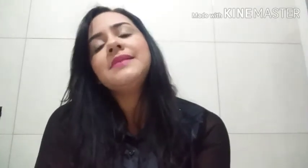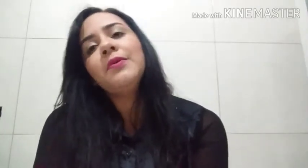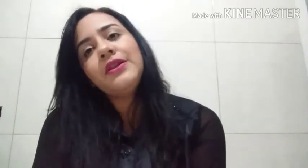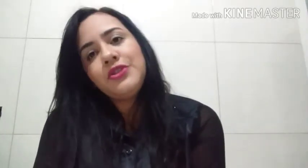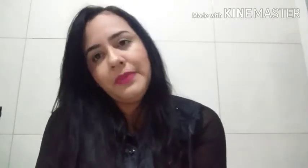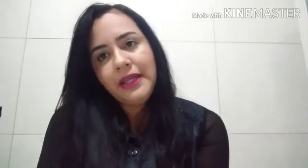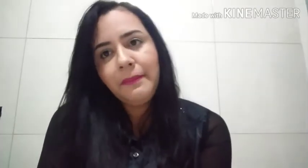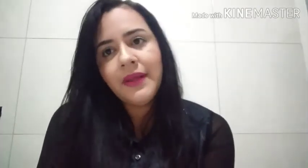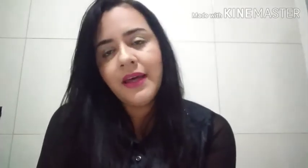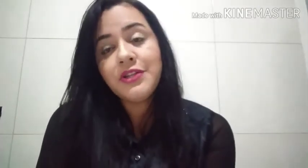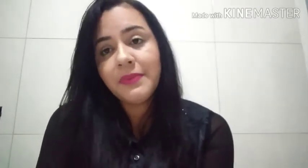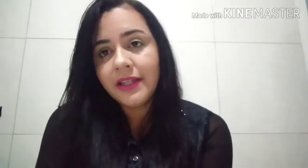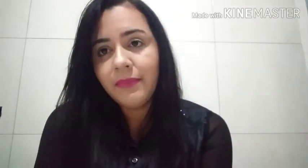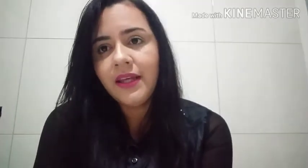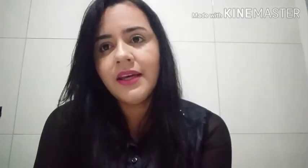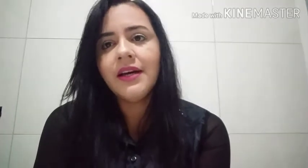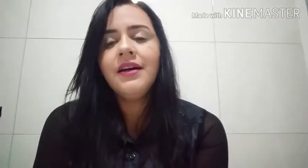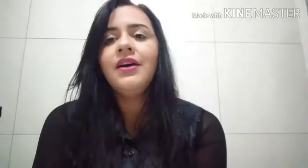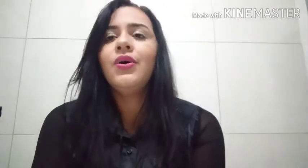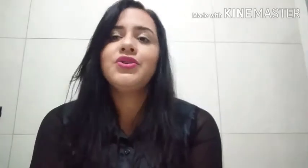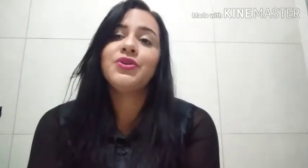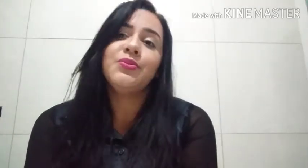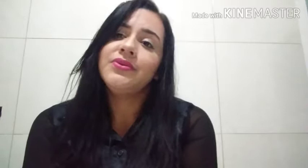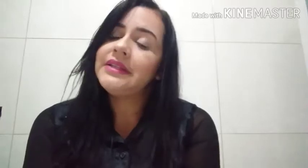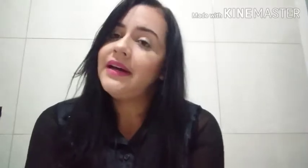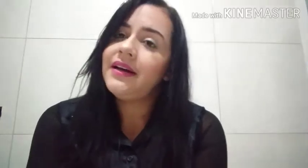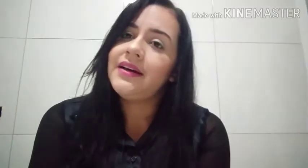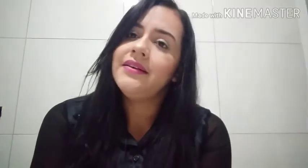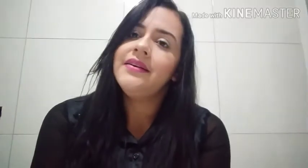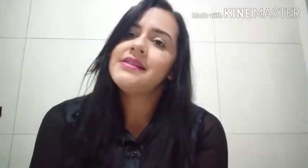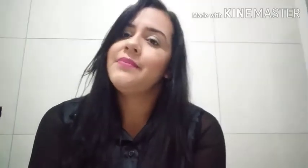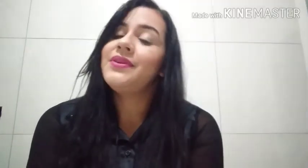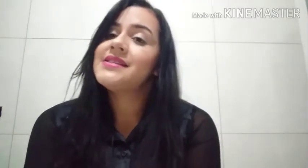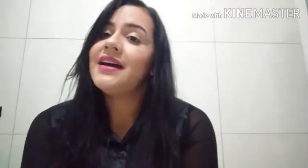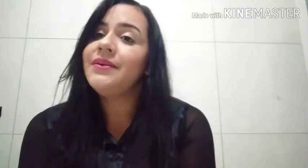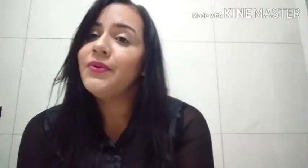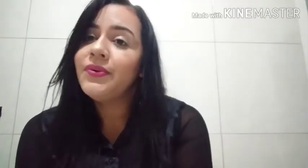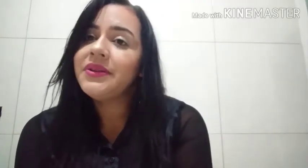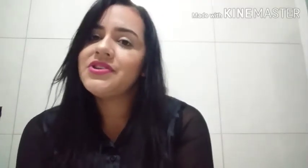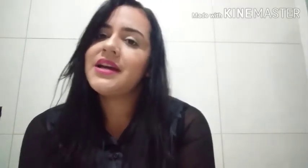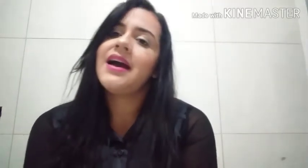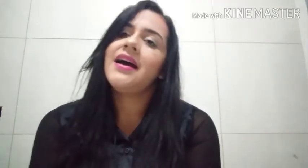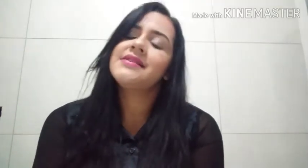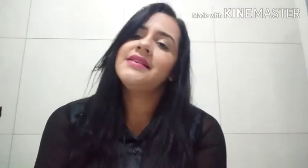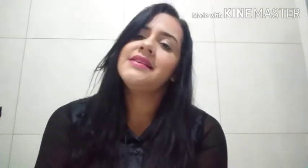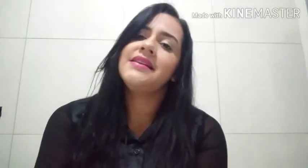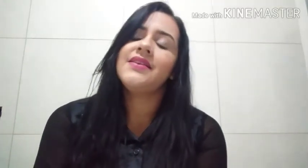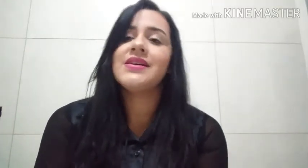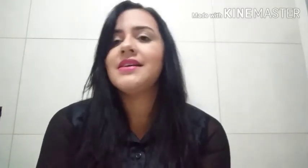momento de pandemia, onde todo mundo está sem poder sair muito de casa, né? Sem ter o acesso